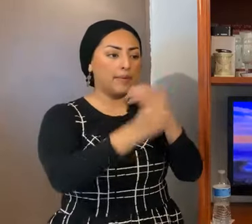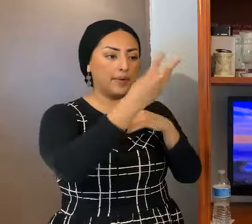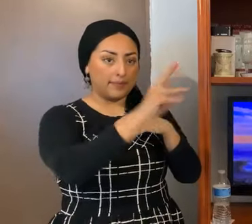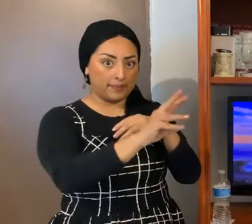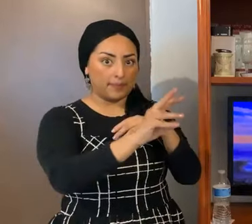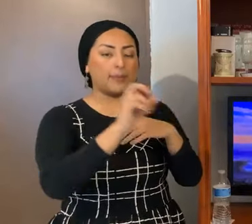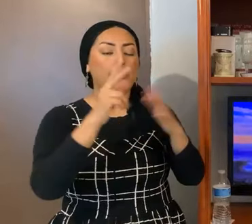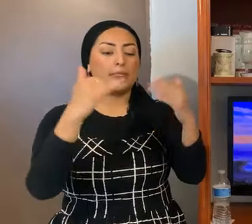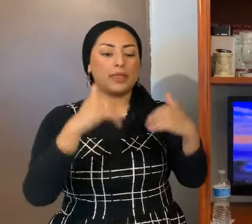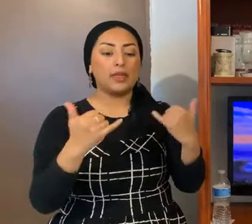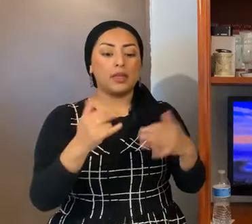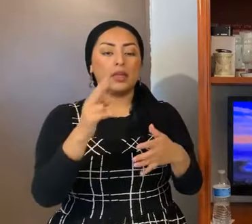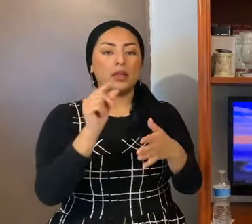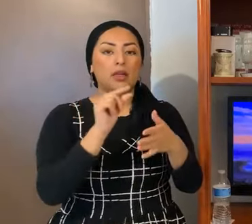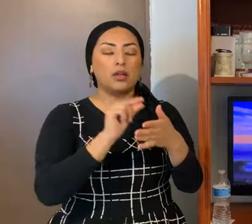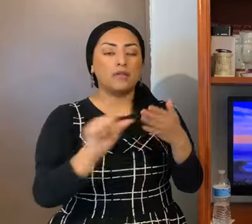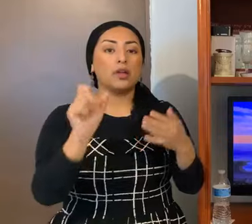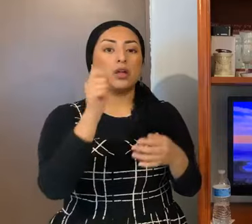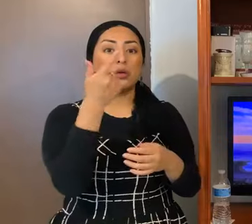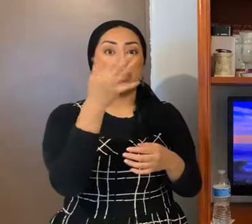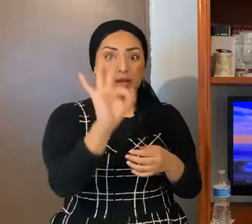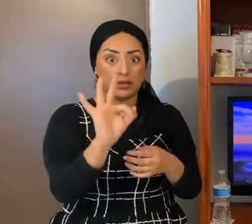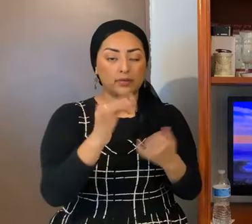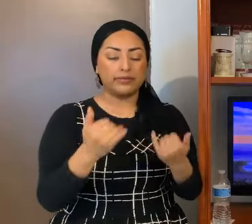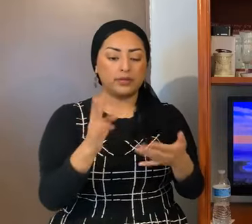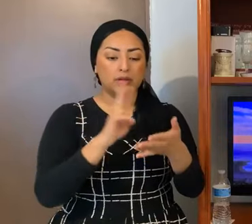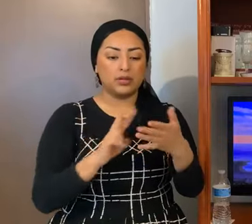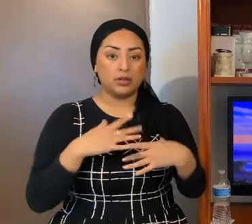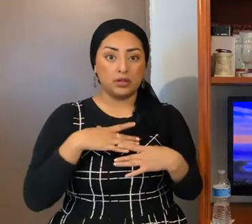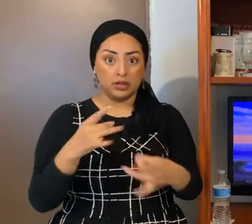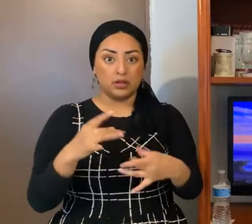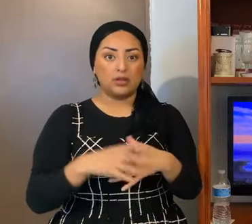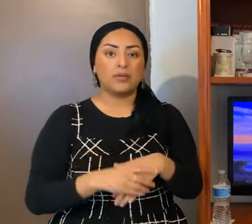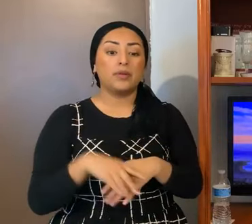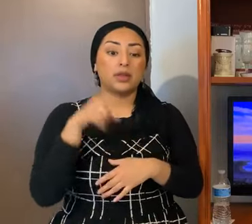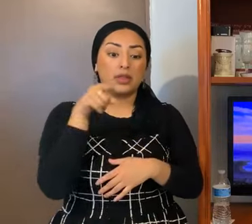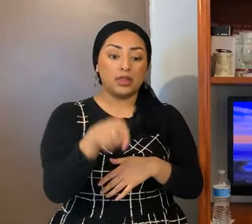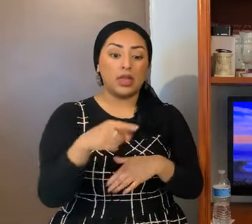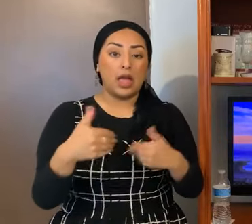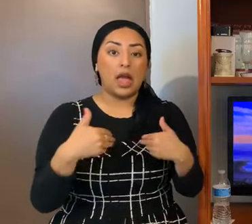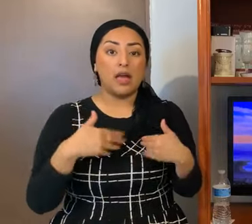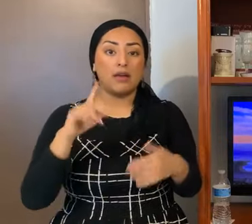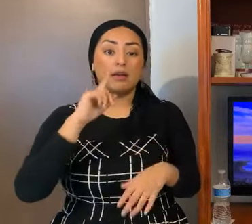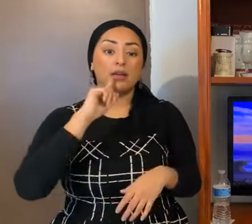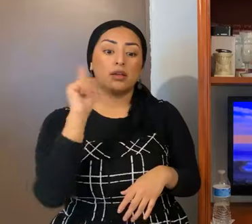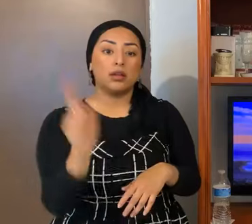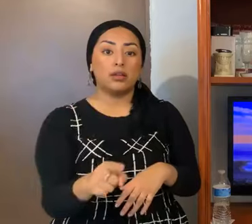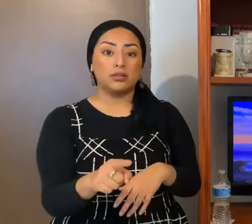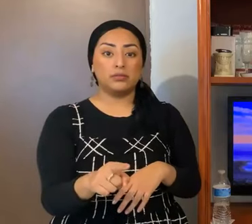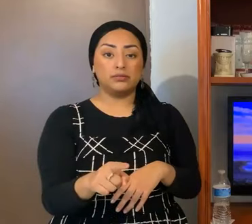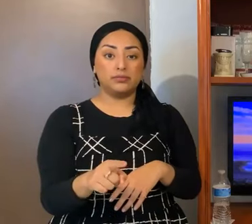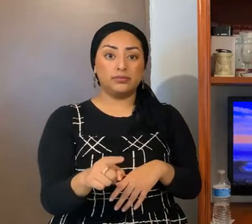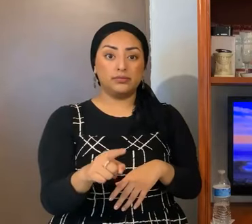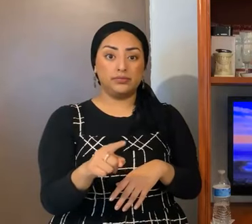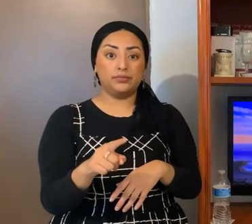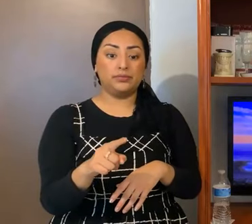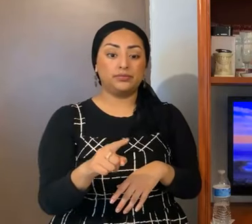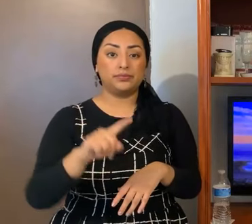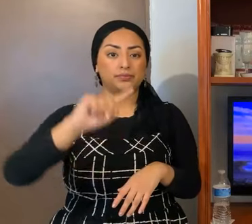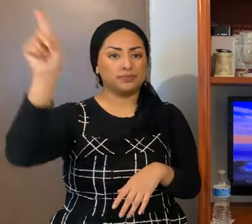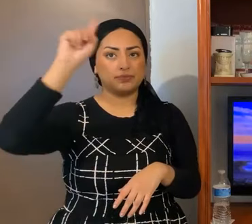16. Ahora vamos a leer en el verso 29, que esto es muy interesante. Y esto tendréis por estatuto, subrayen los